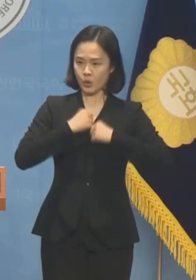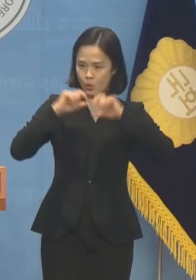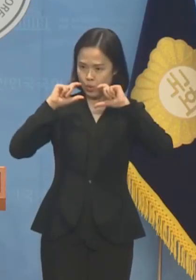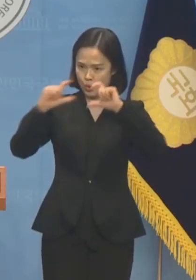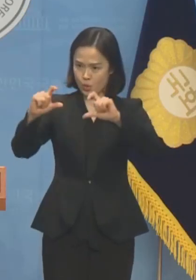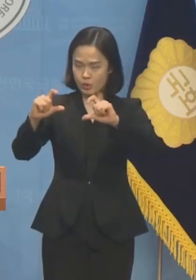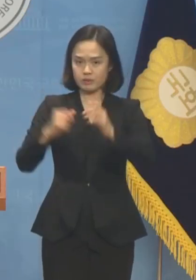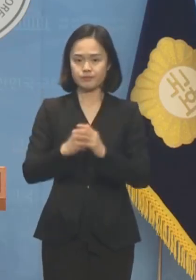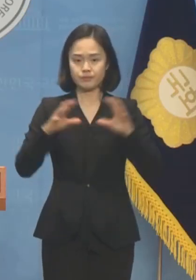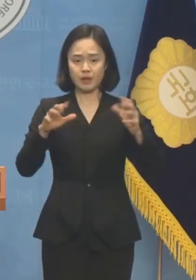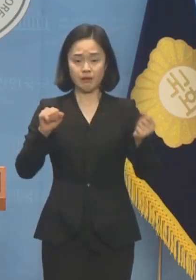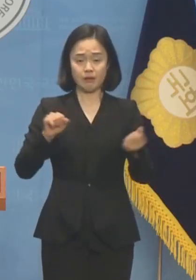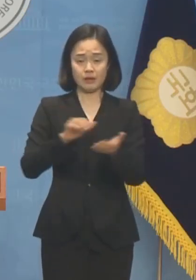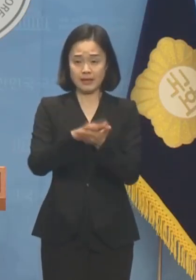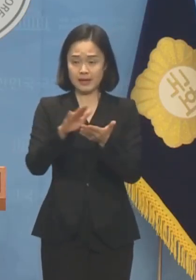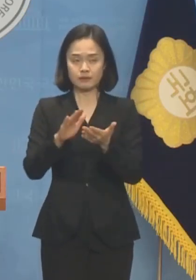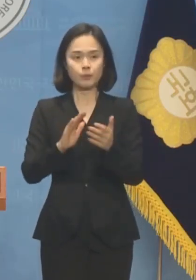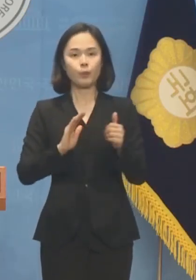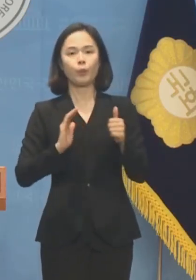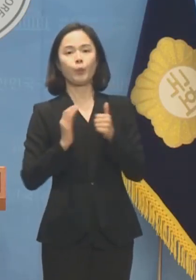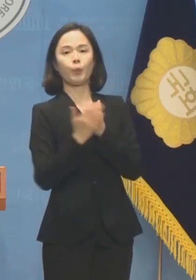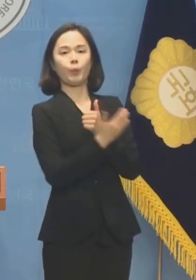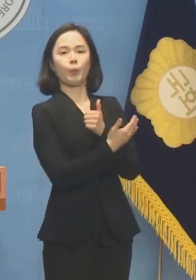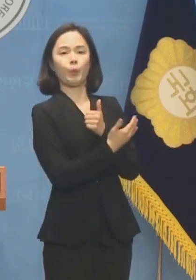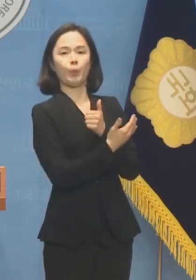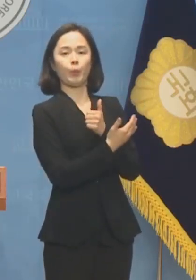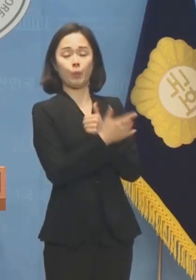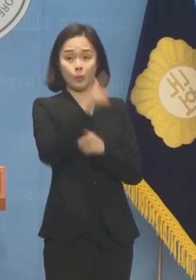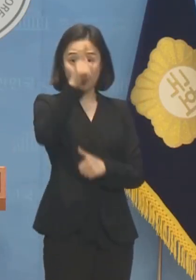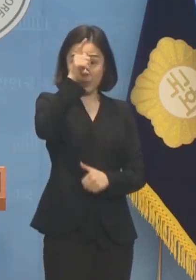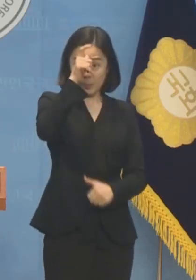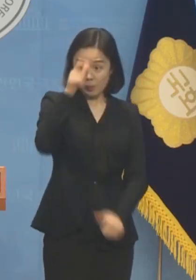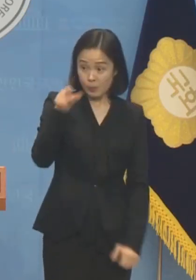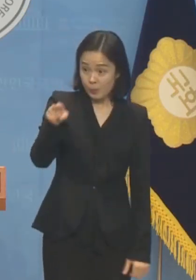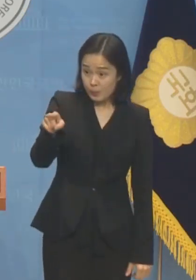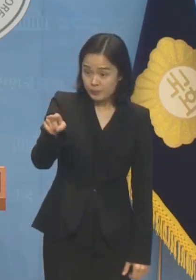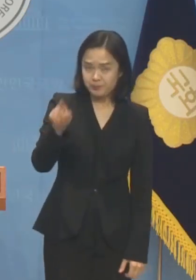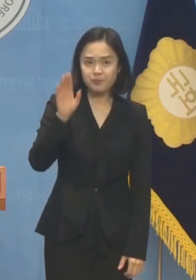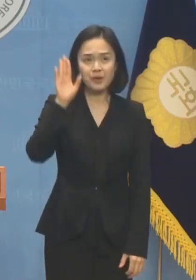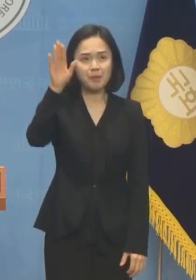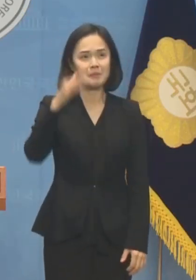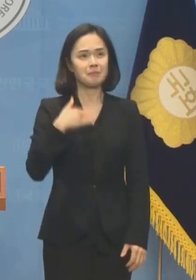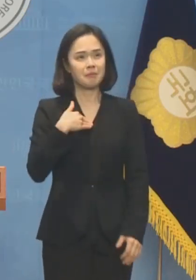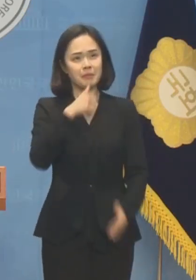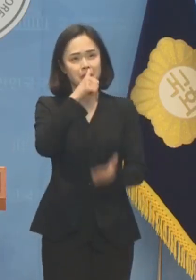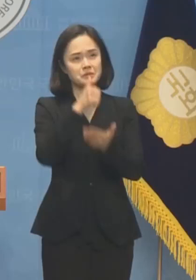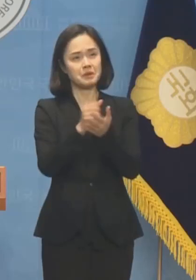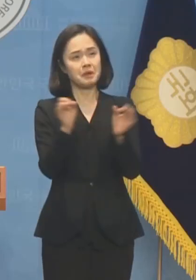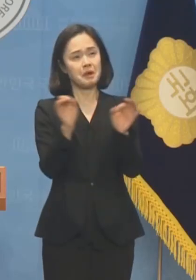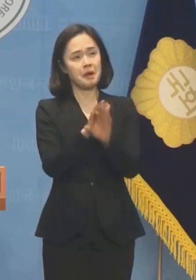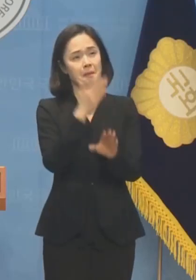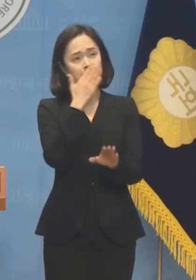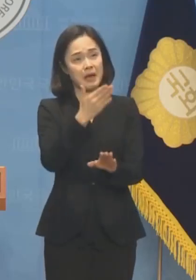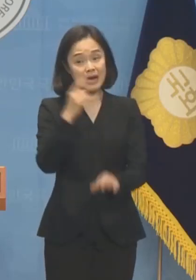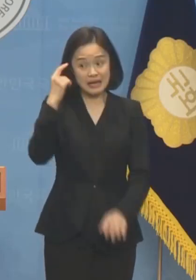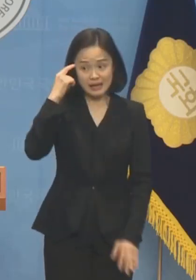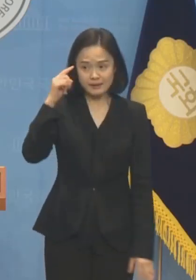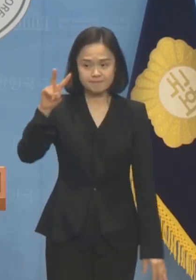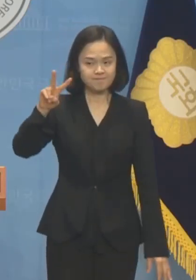내란을 옹호하며 버티다 보면 언젠가 정당화할 수 있겠다는 심산일 텐데 큰